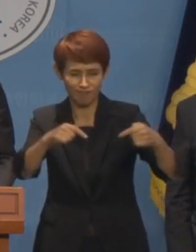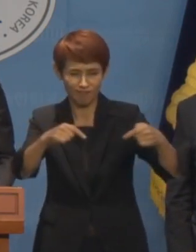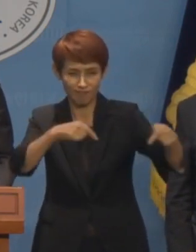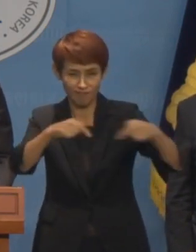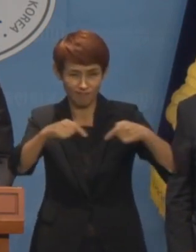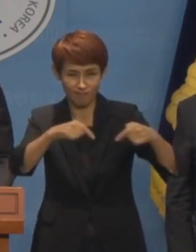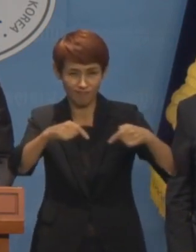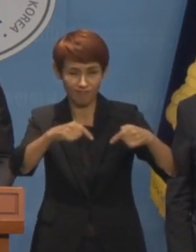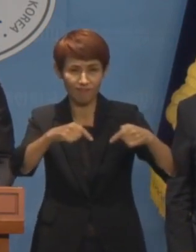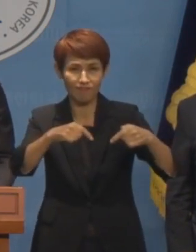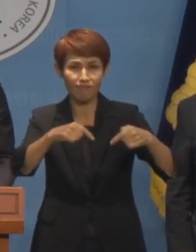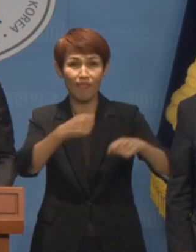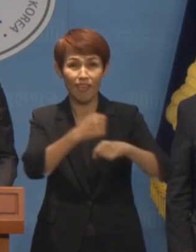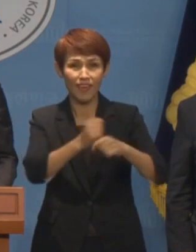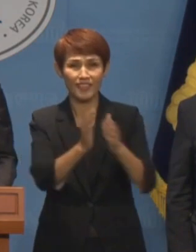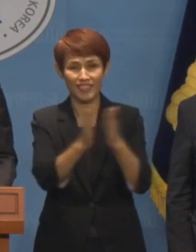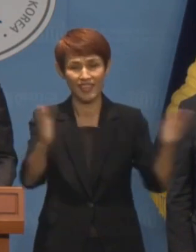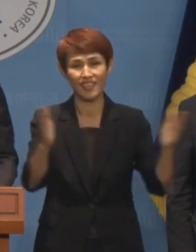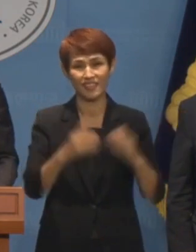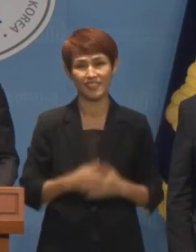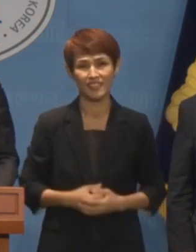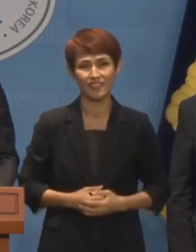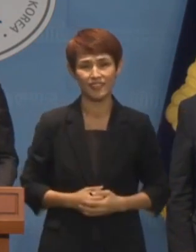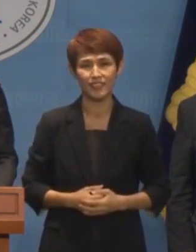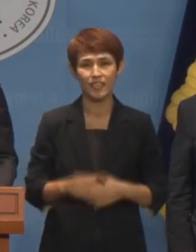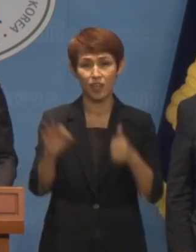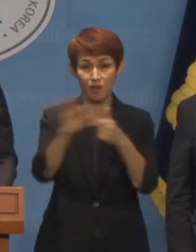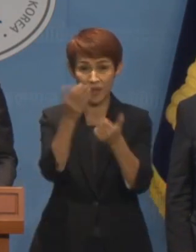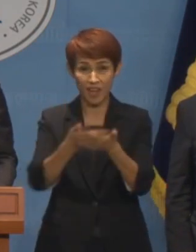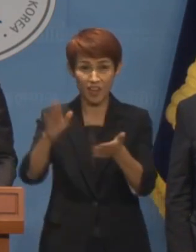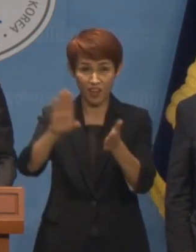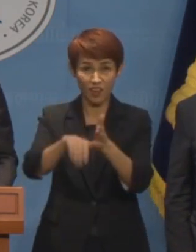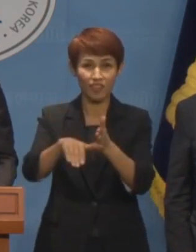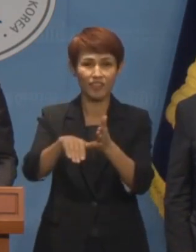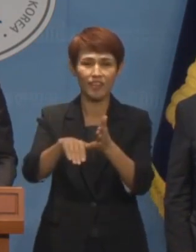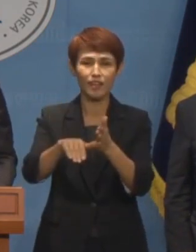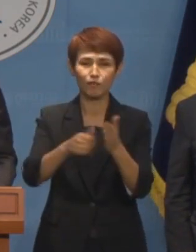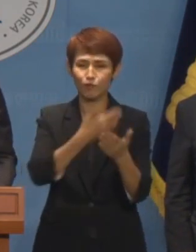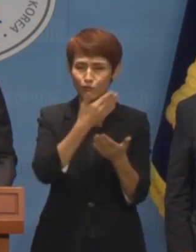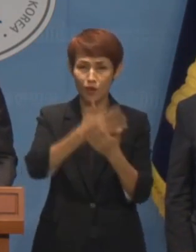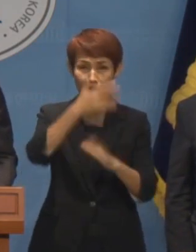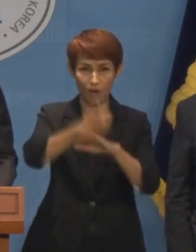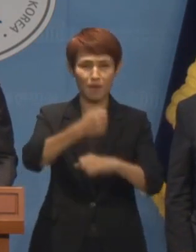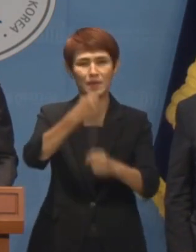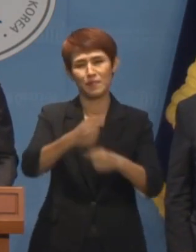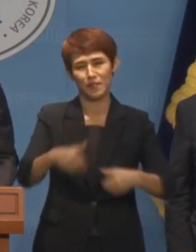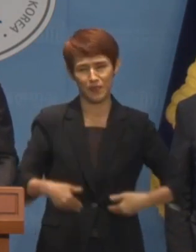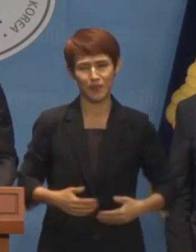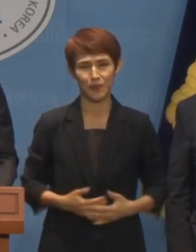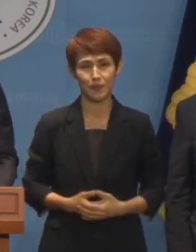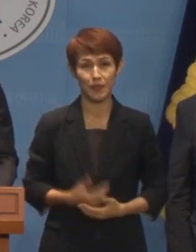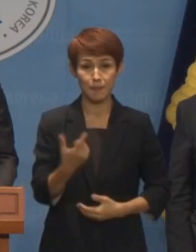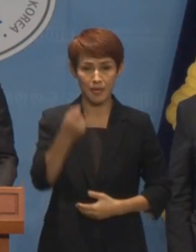있습니다. 연금개혁에서 열매를 맺어야 합니다. 하루라도 빨리